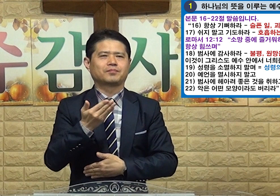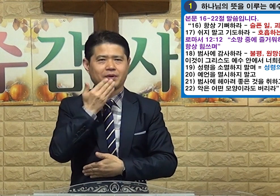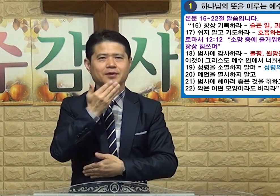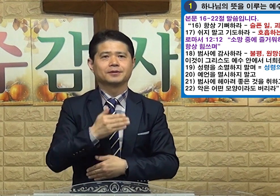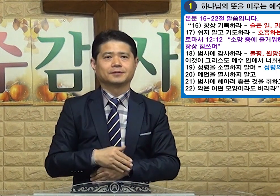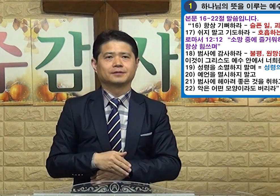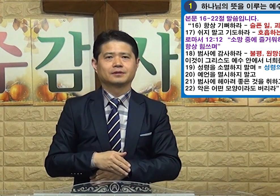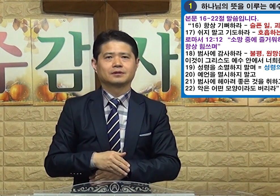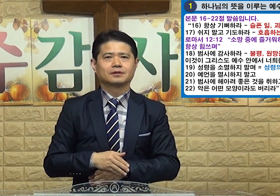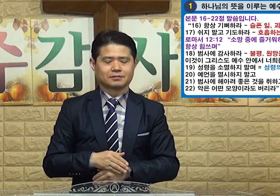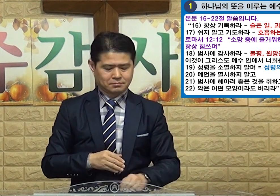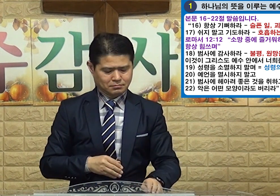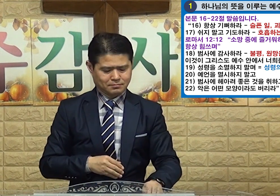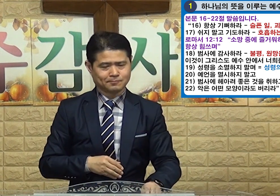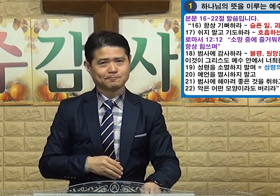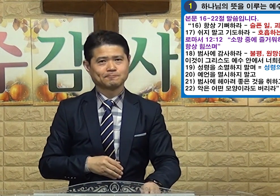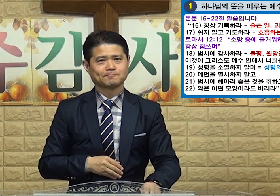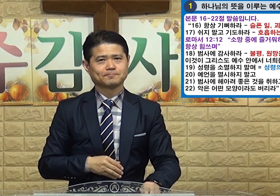기쁨의 복이 되는 것입니다.